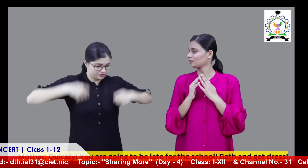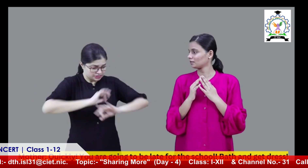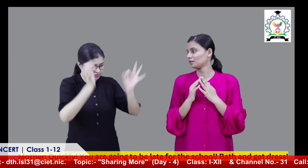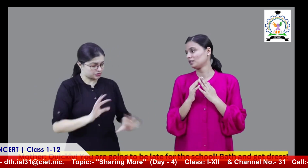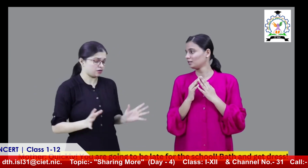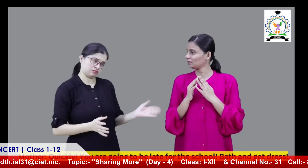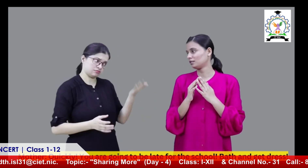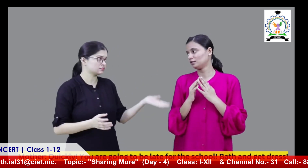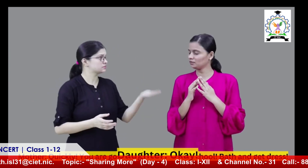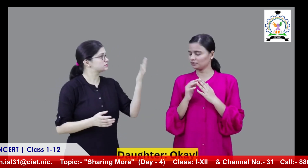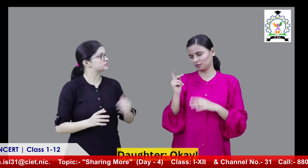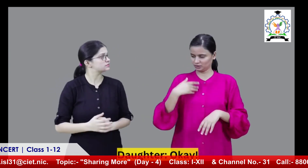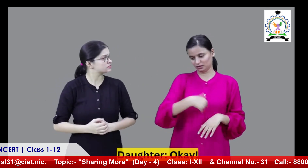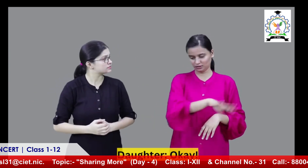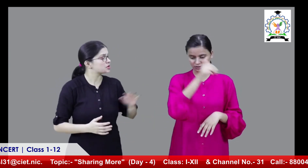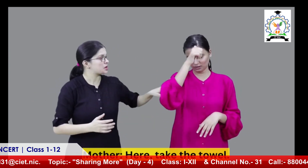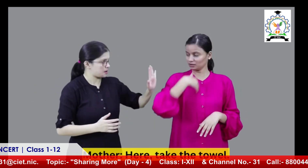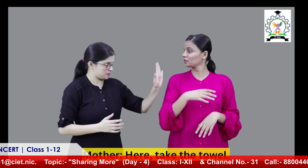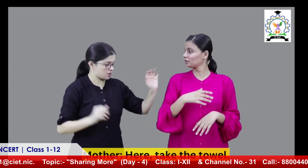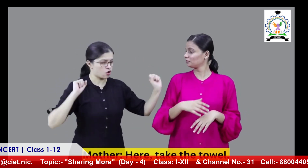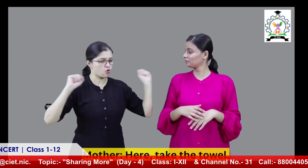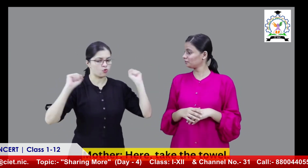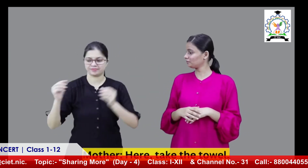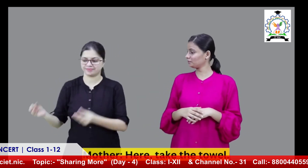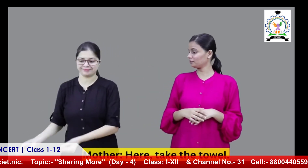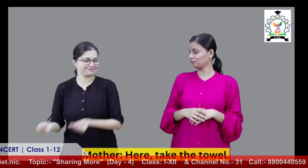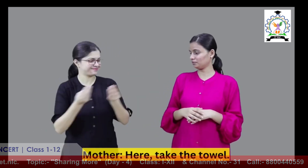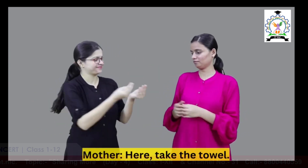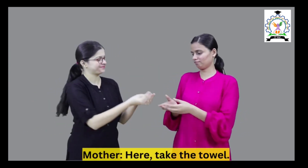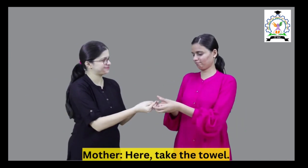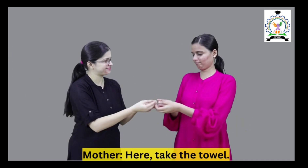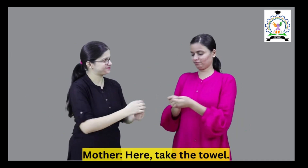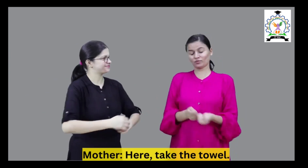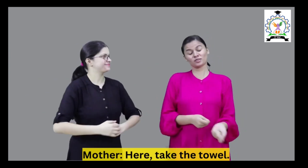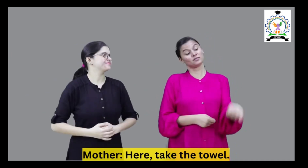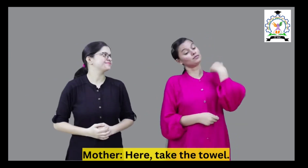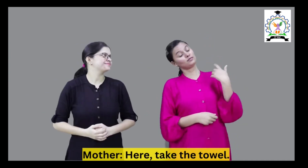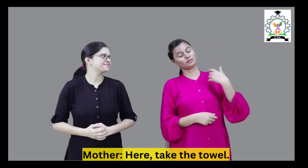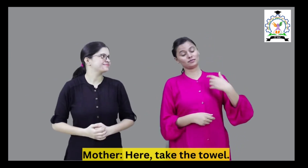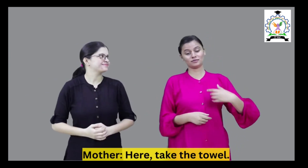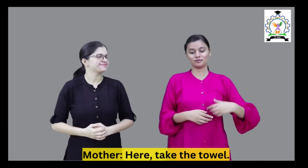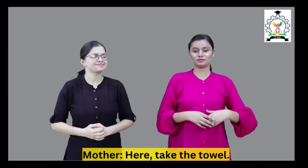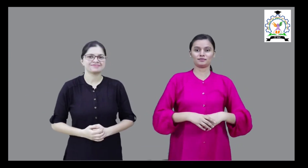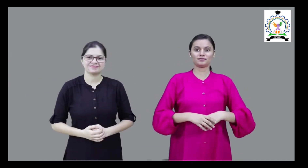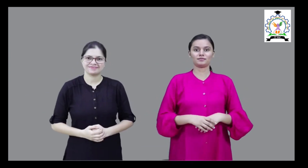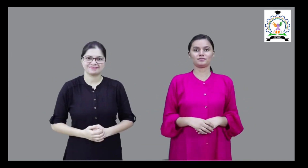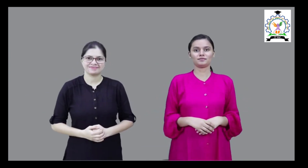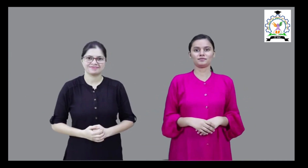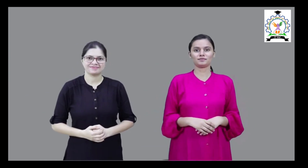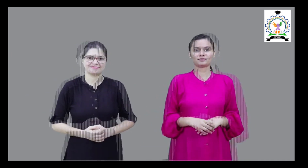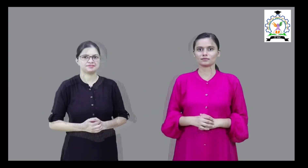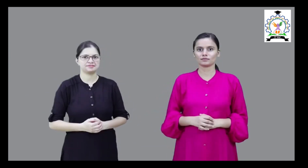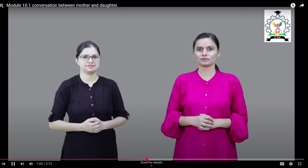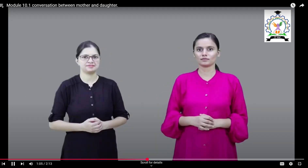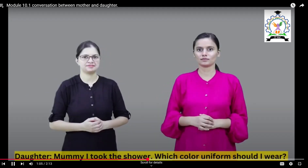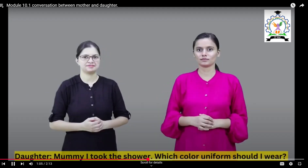पहले नहाओ, फटाफट यूनिफॉर्म पहनो, जल्दी जल्दी। ठीक है माँ, जल्दी। ये लो टॉवल। हाँ।